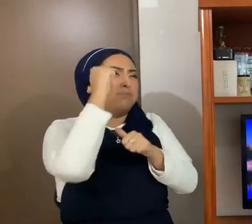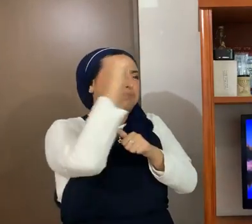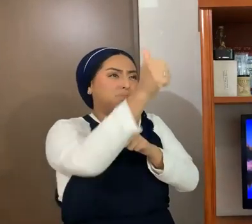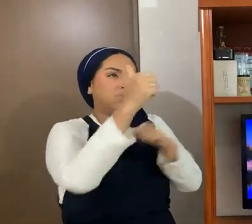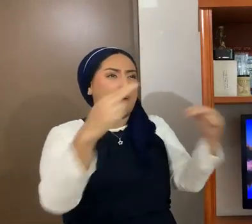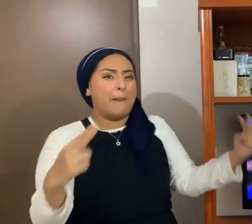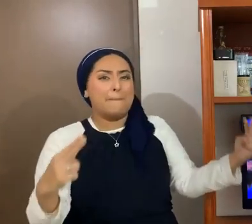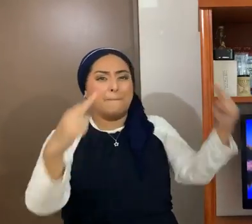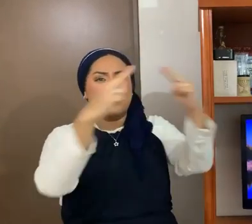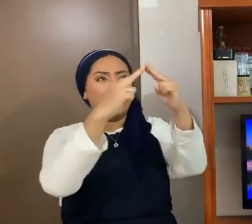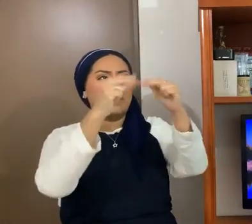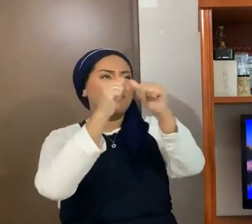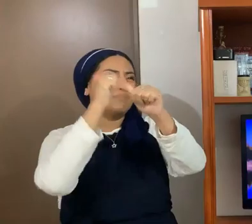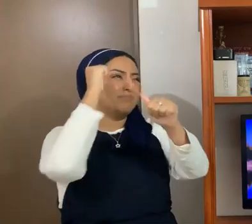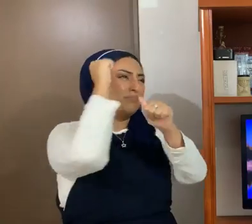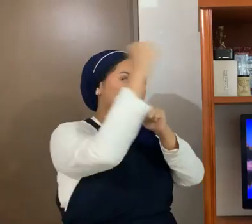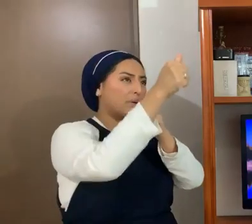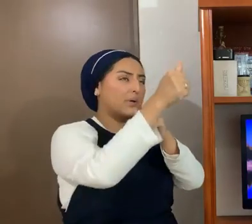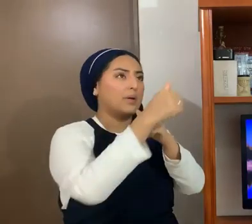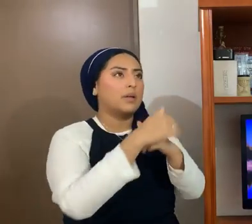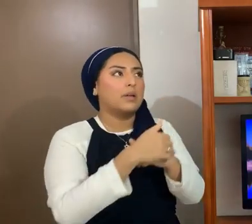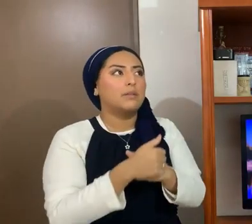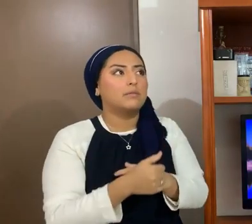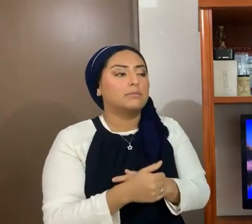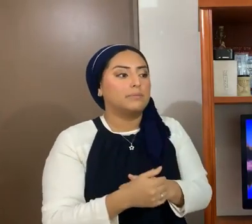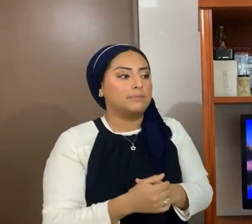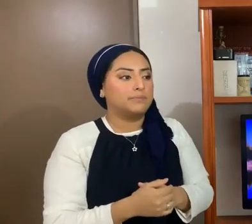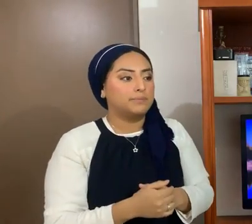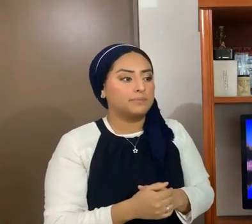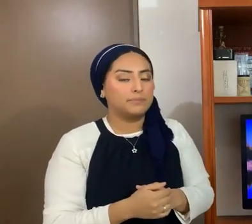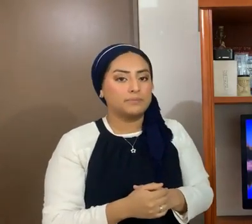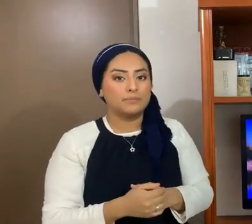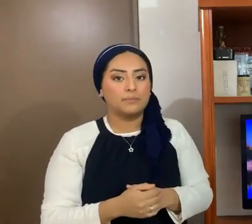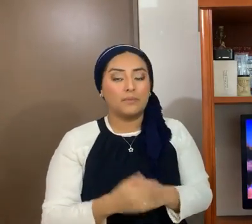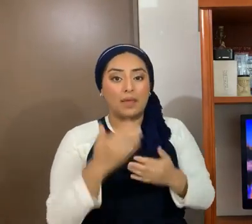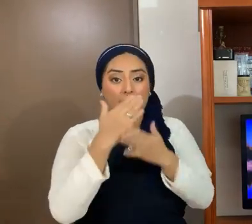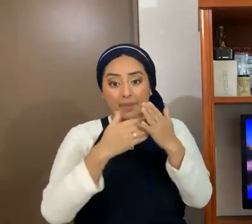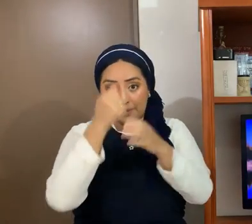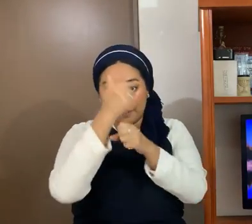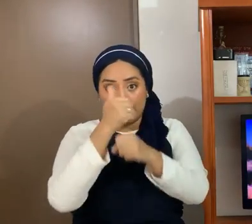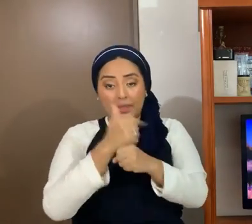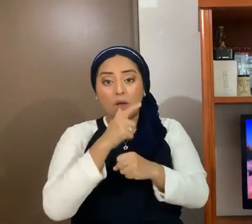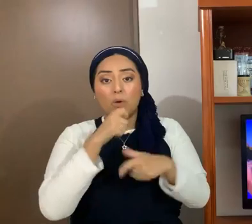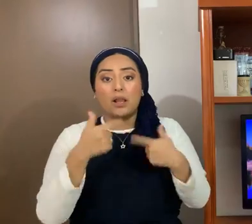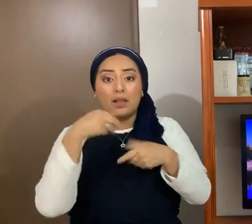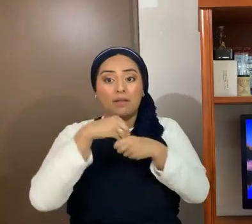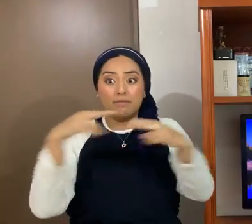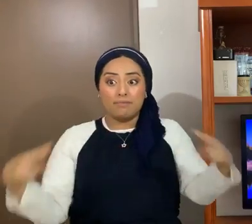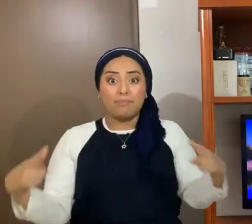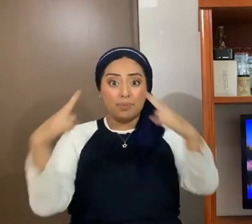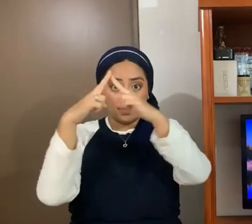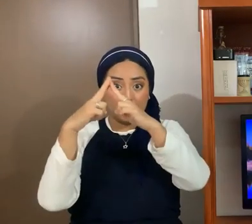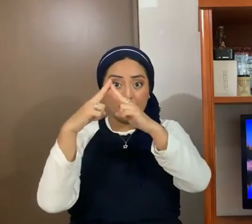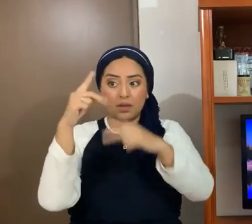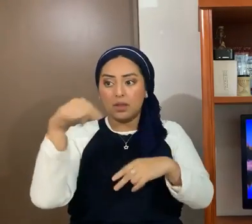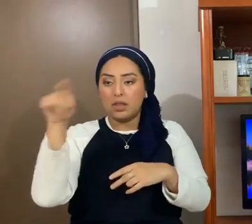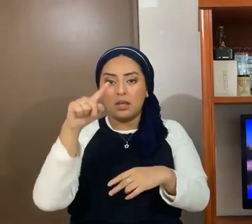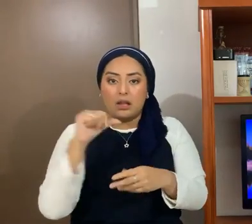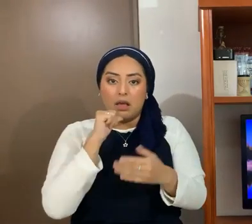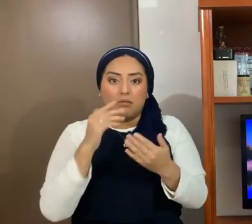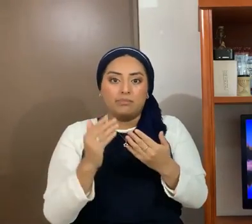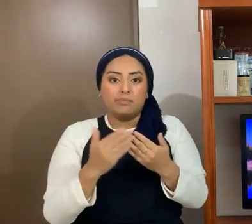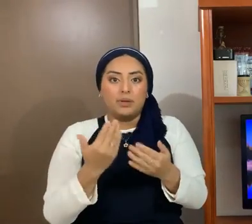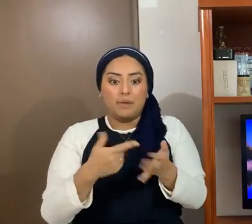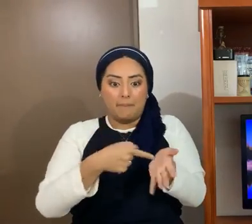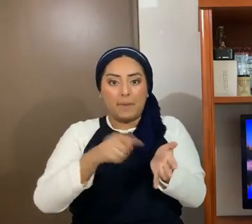ejemplo, no hablo de países muy lejanos, en Rumania hay hermanos que viven en las montañas y que ellos no es fácil